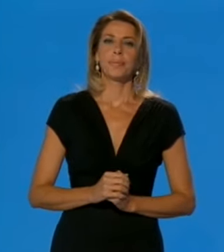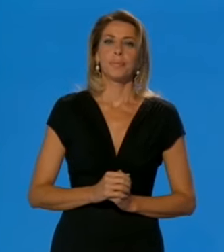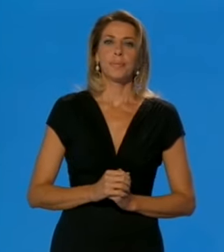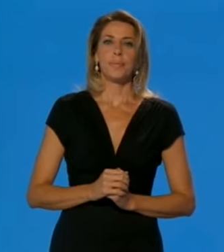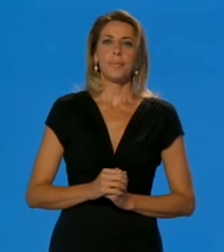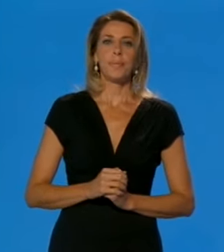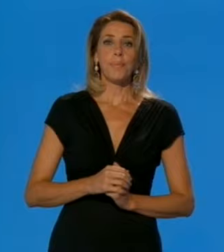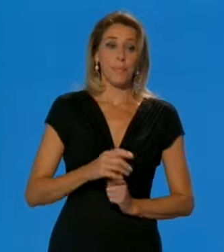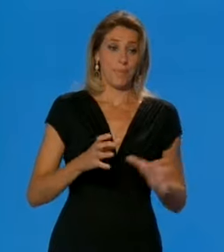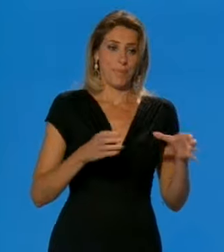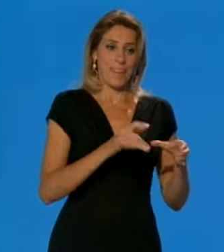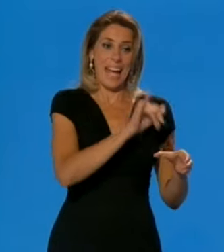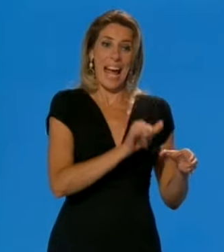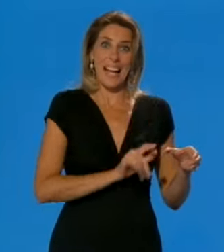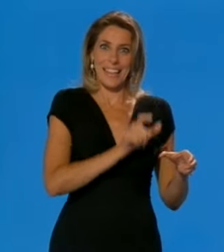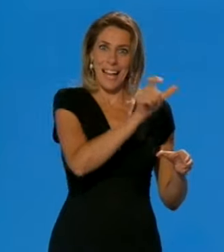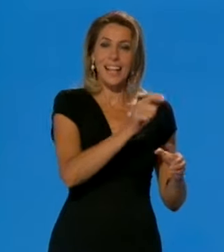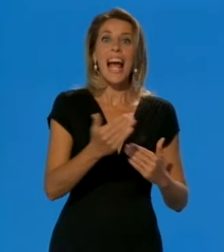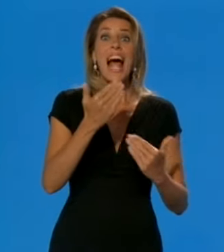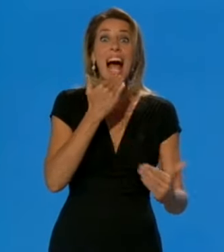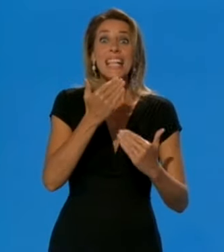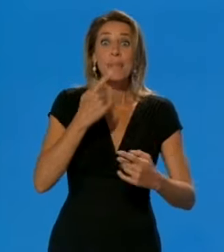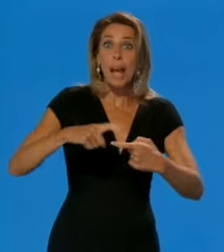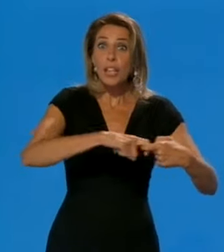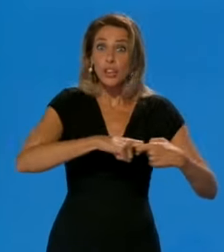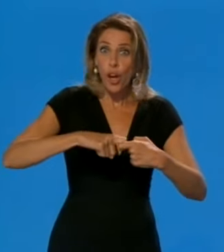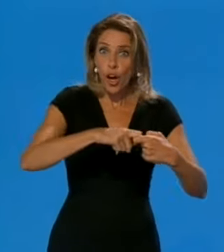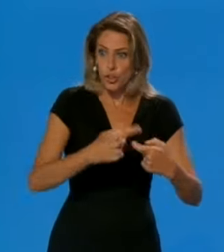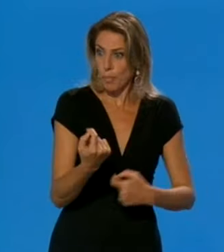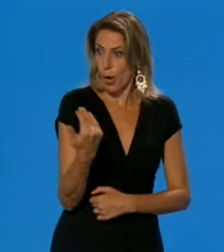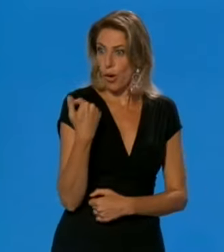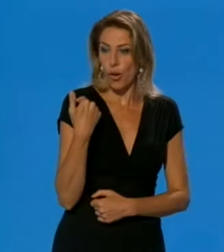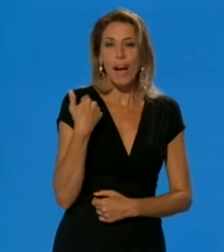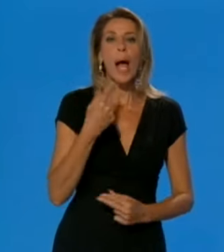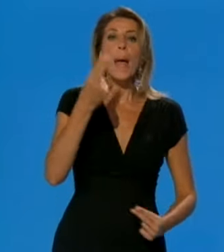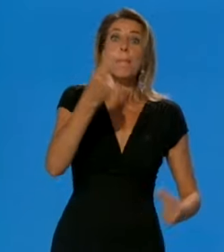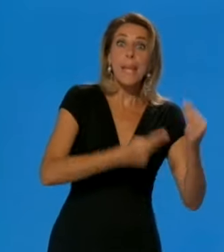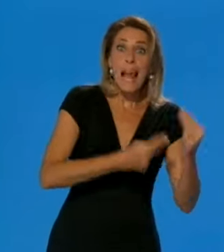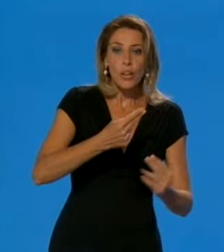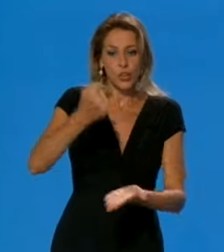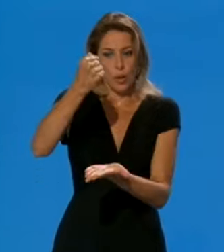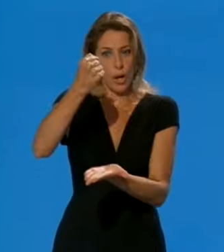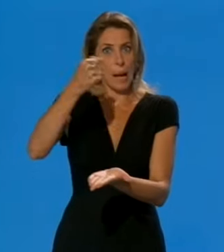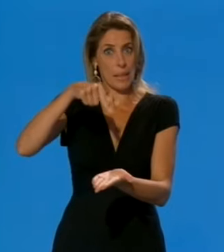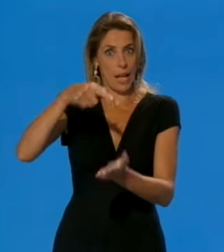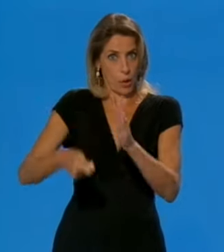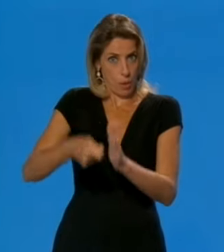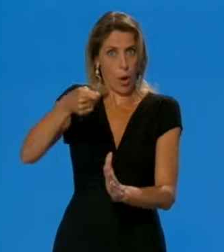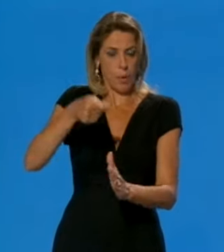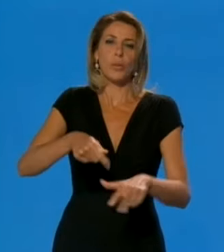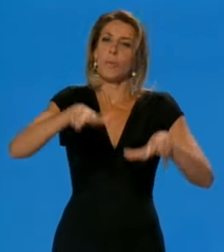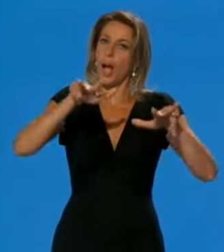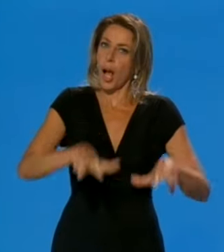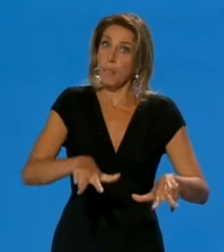all'italia l'assemblea dei soci ha approvato poco fa il bilancio è l'aumento di capitale